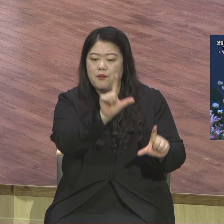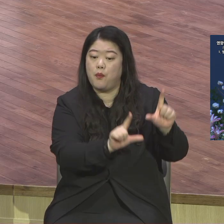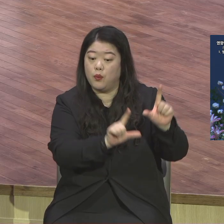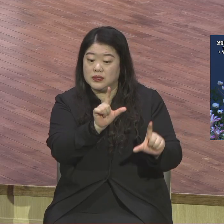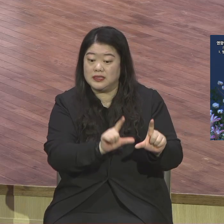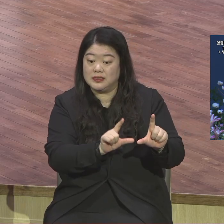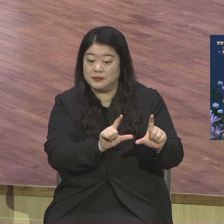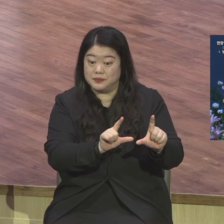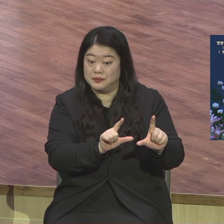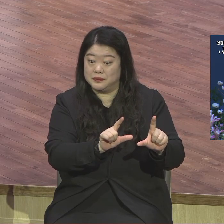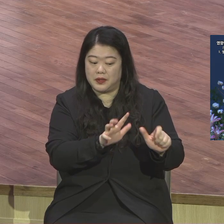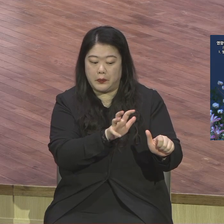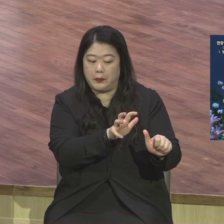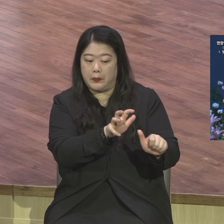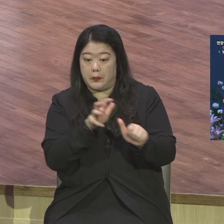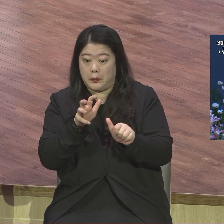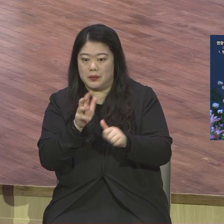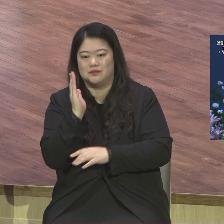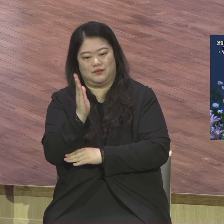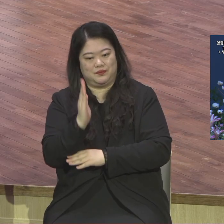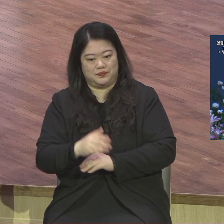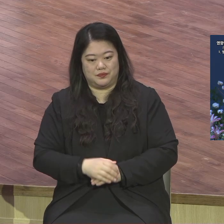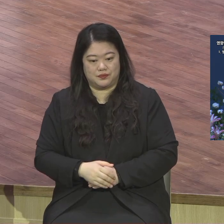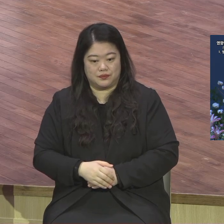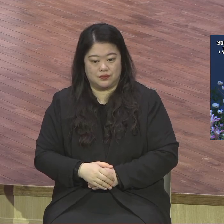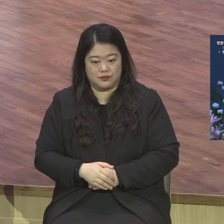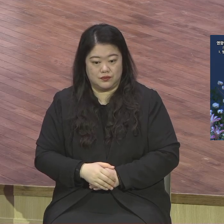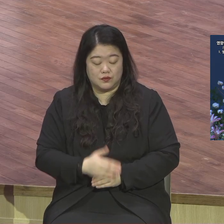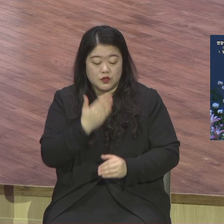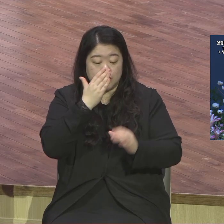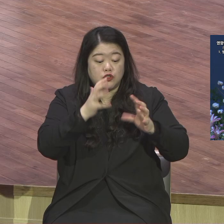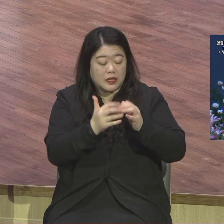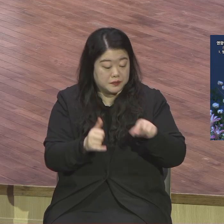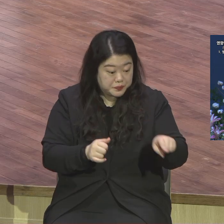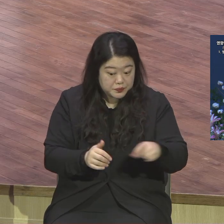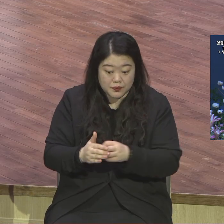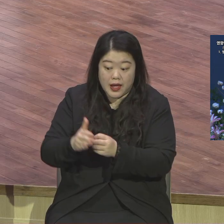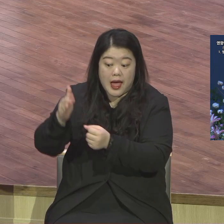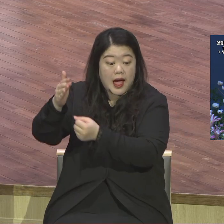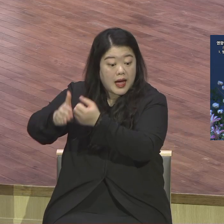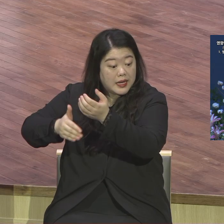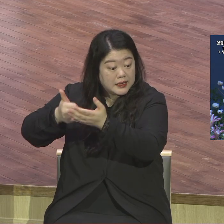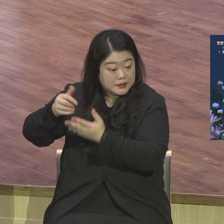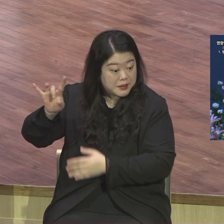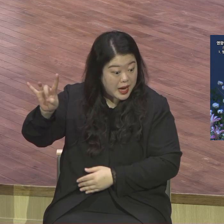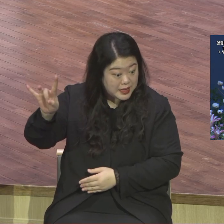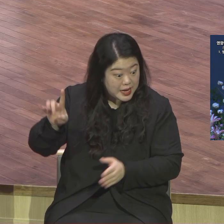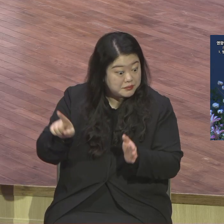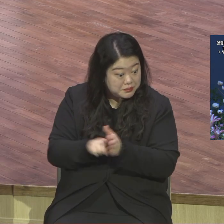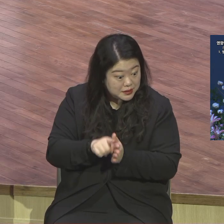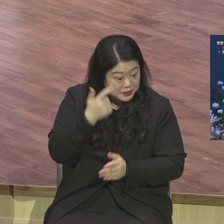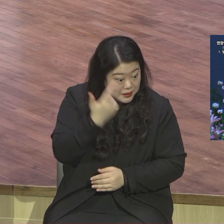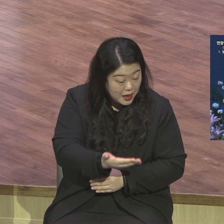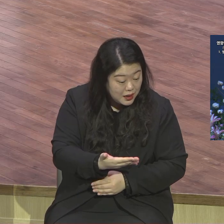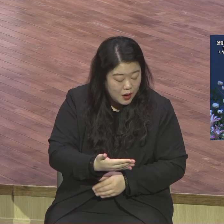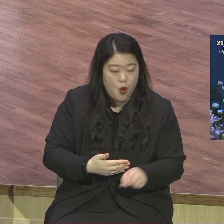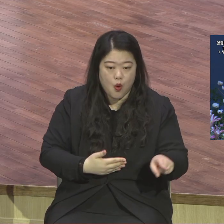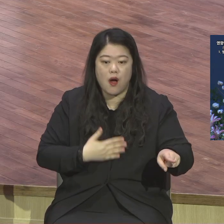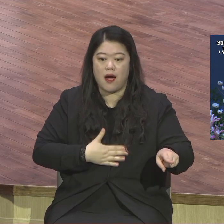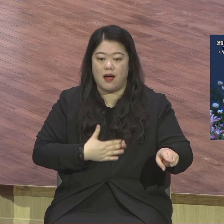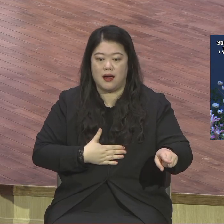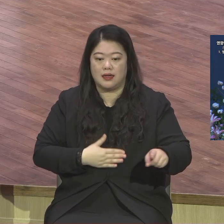부분이에요. 너가 하나님은 한 분인 줄 믿느냐? 이건 신명기 6장 4절로 9절에 나오는